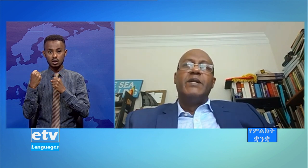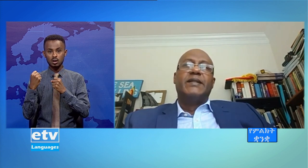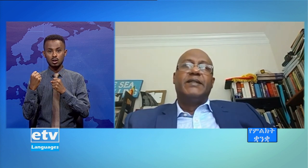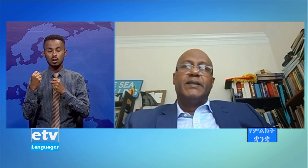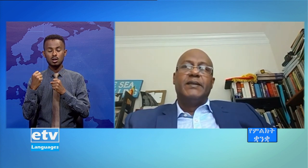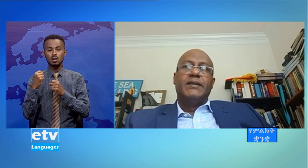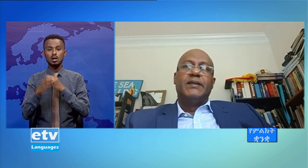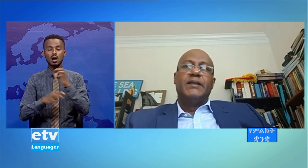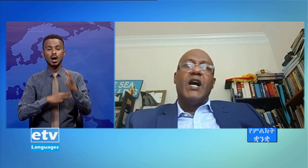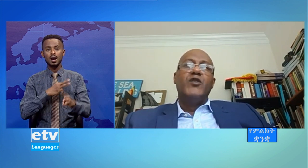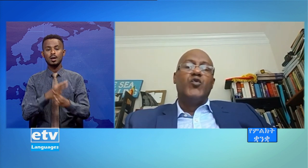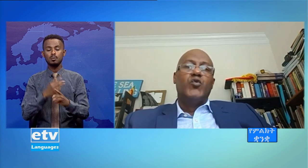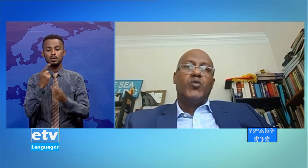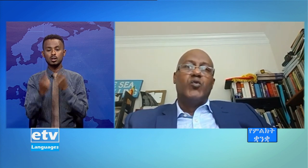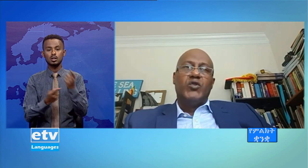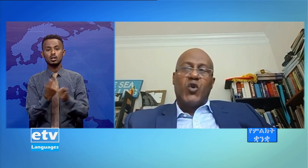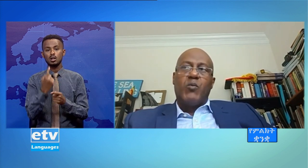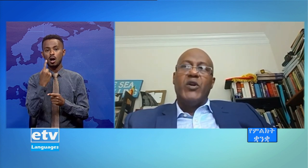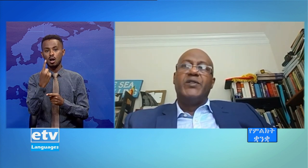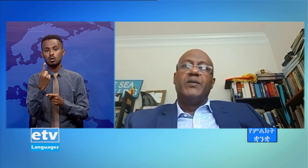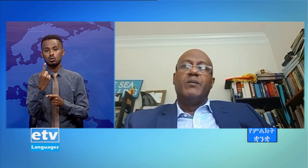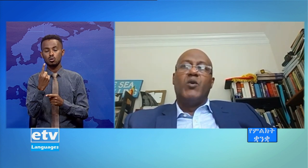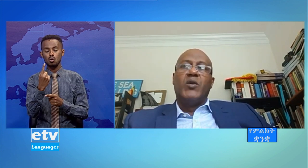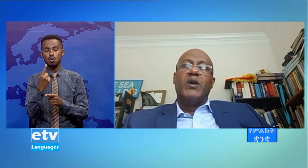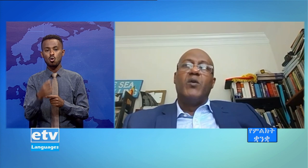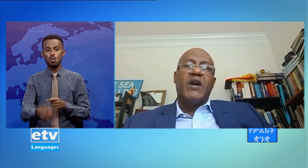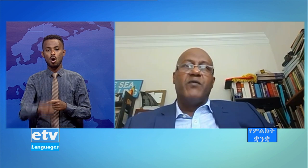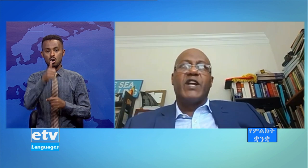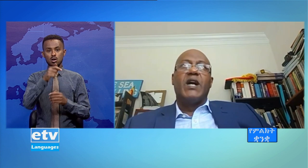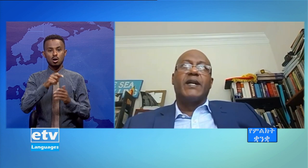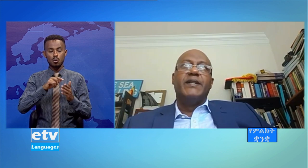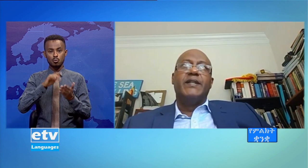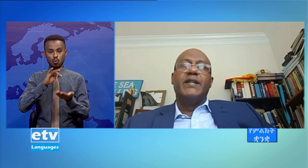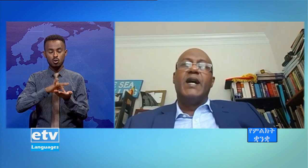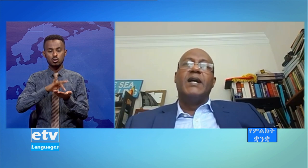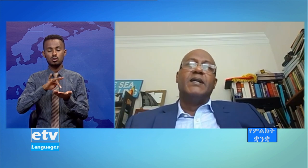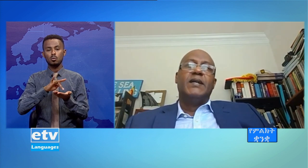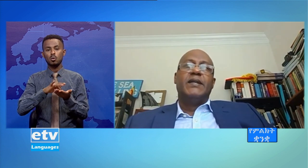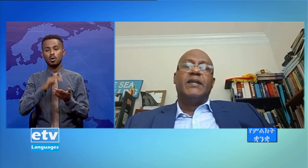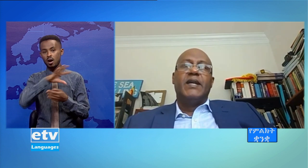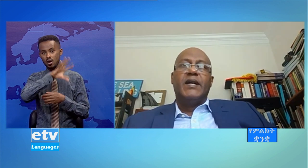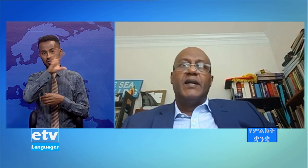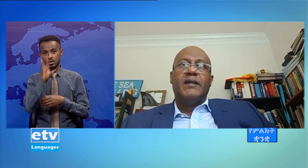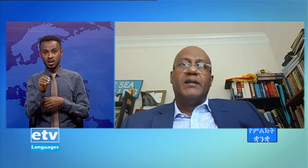የዓለም ንግድ አንዱ ቾክ ፖይንት በሆነው የአፍሪካ ቀንድና